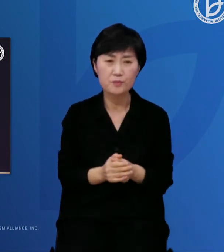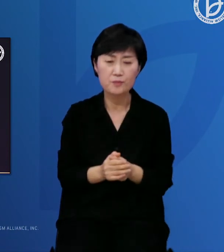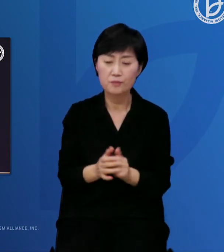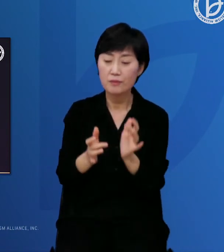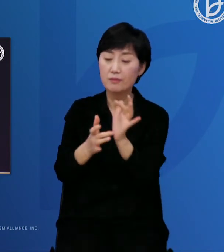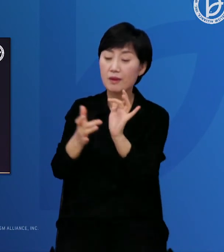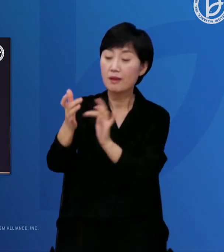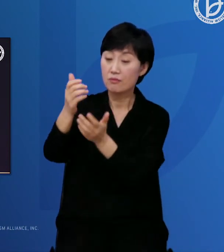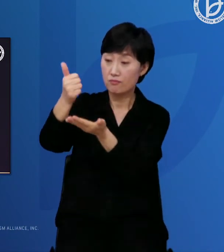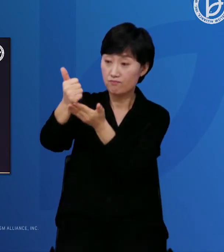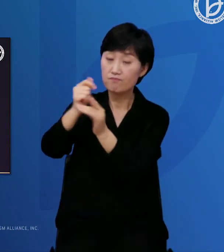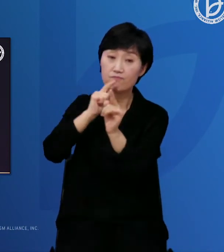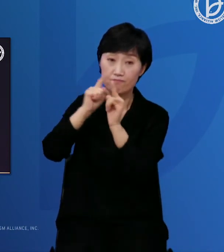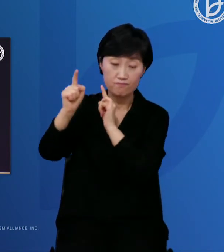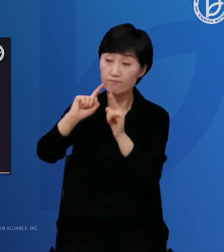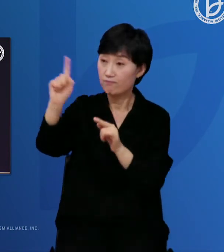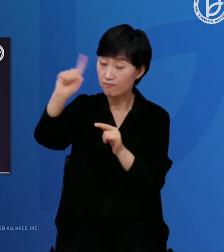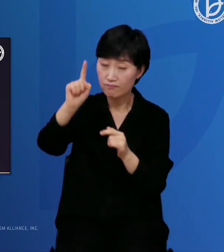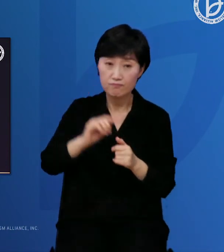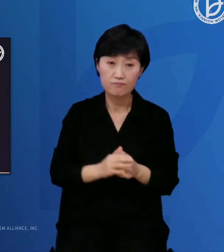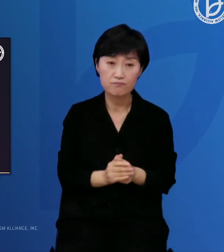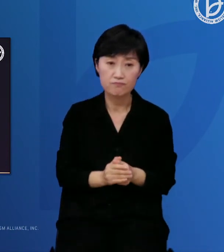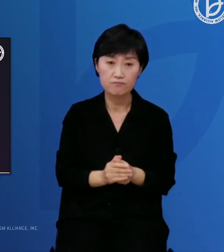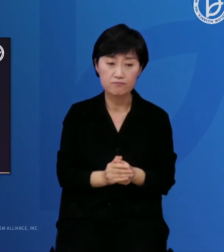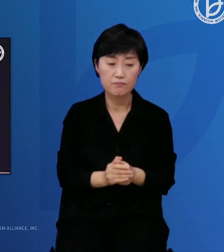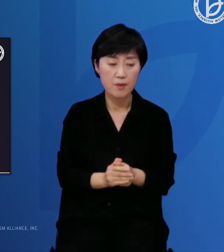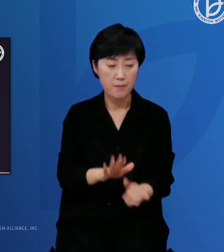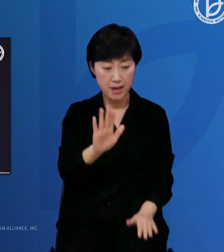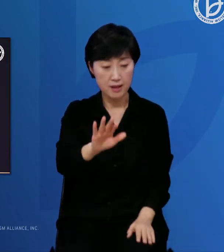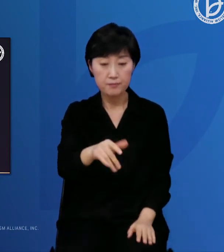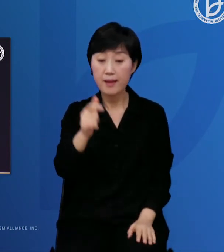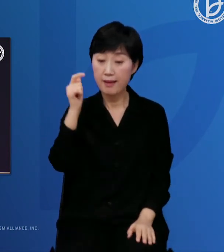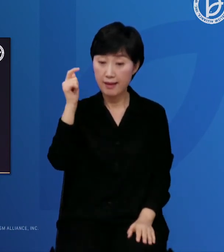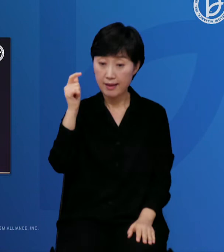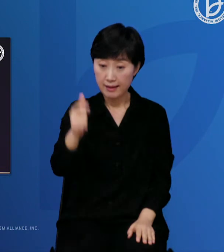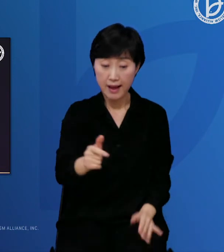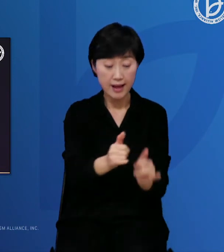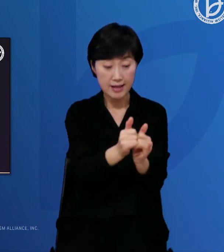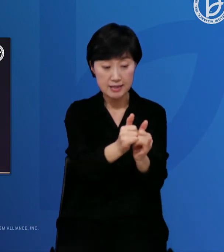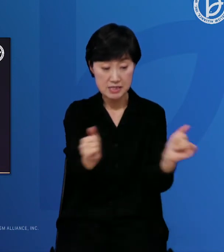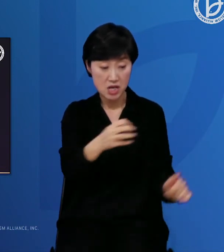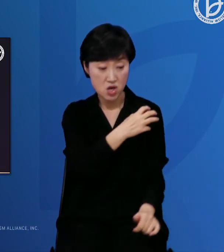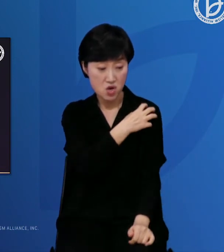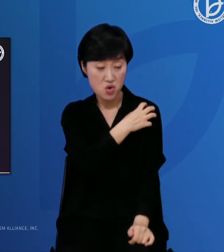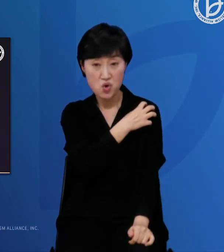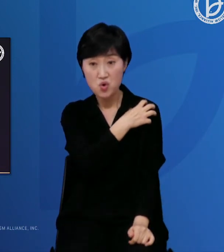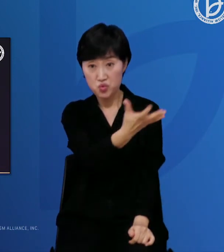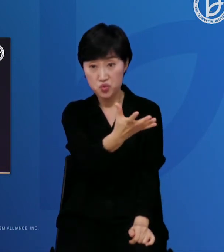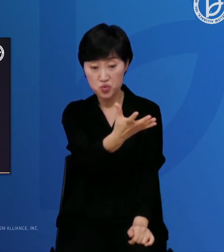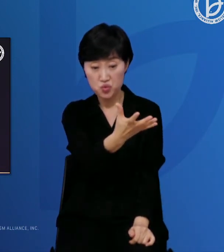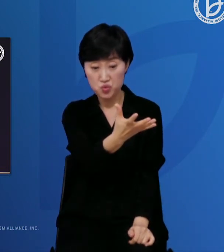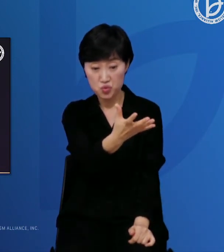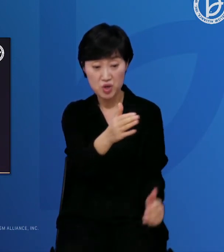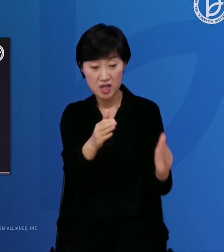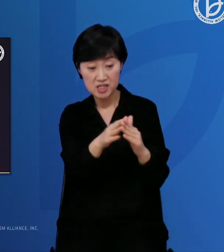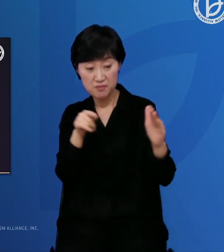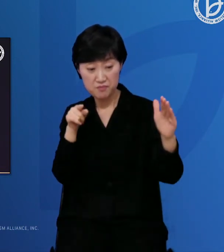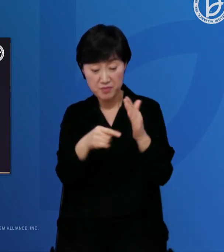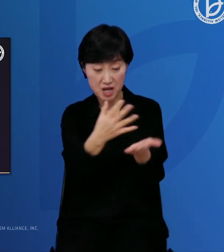예수님께서 말씀하셨잖아요. Jesus himself said, 강한 자를 결박하지 않고 그 집에 있는